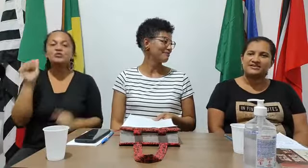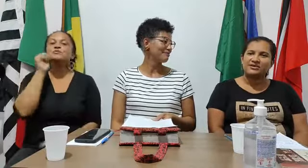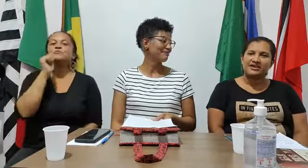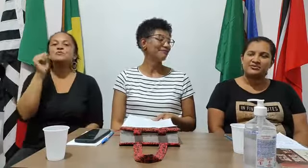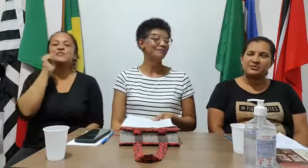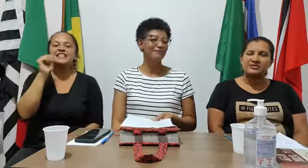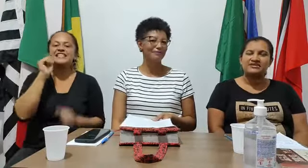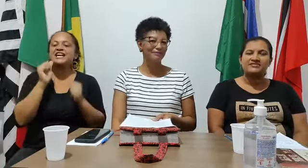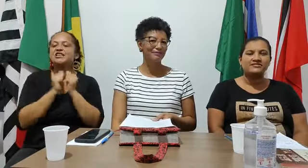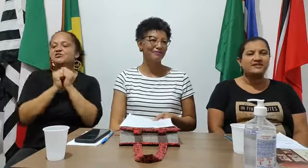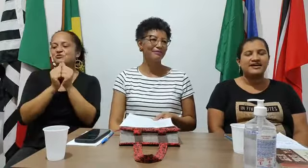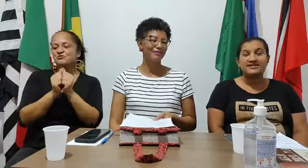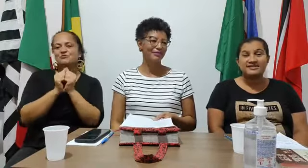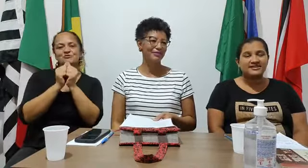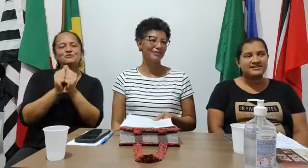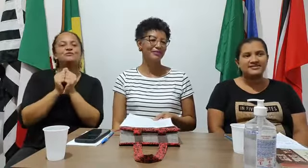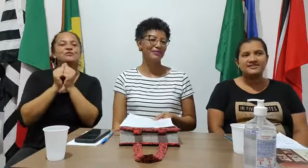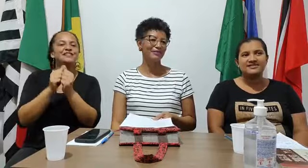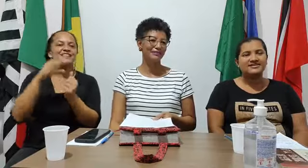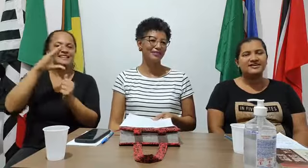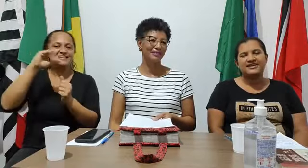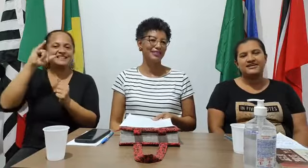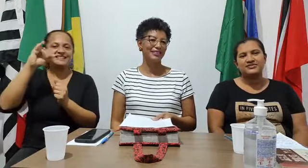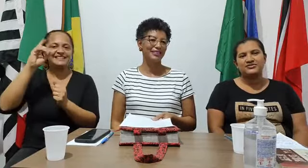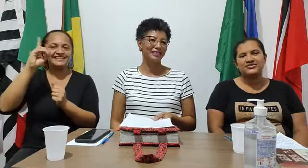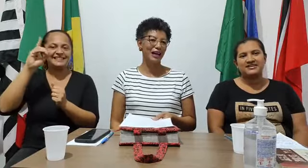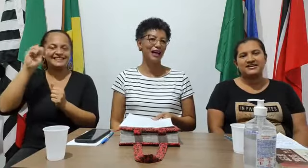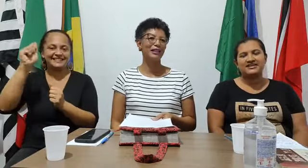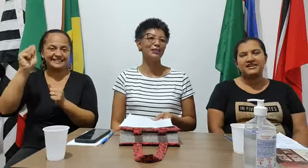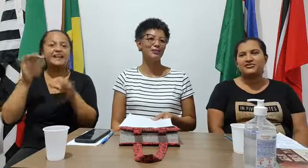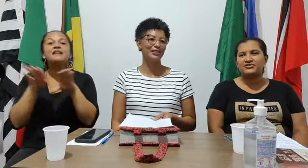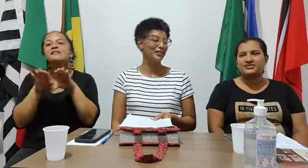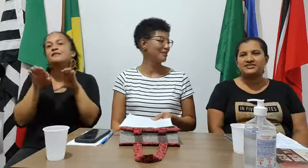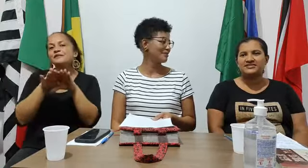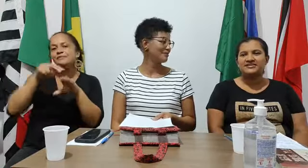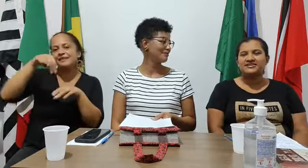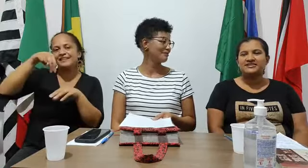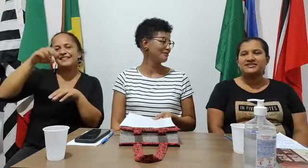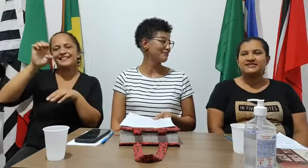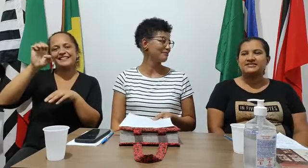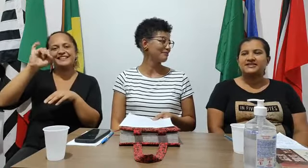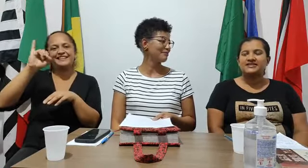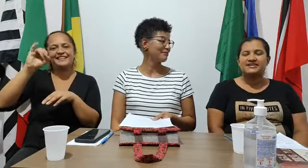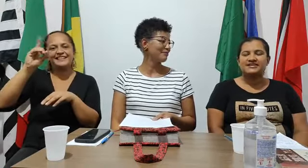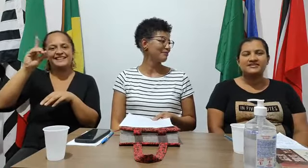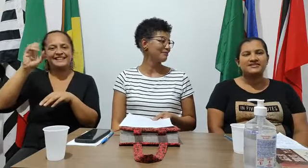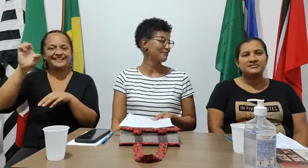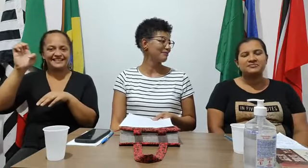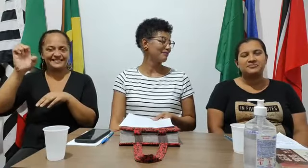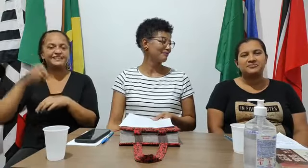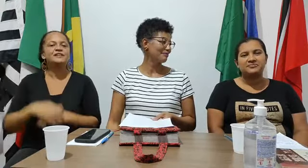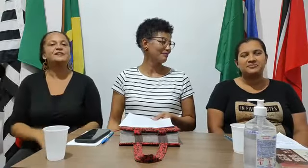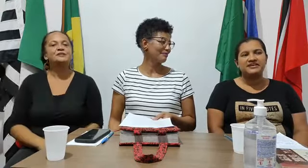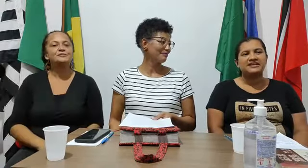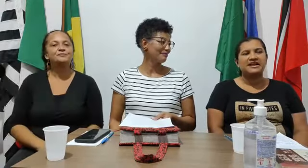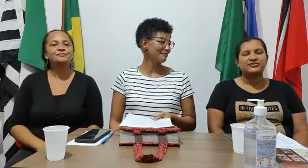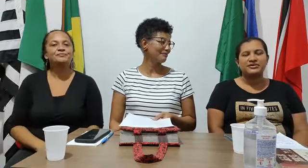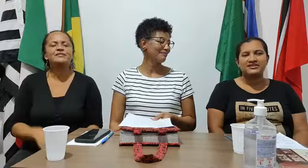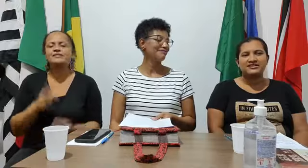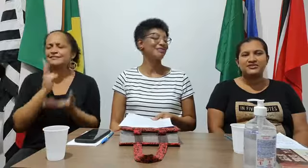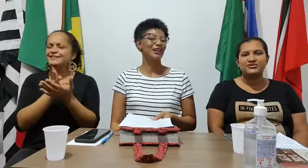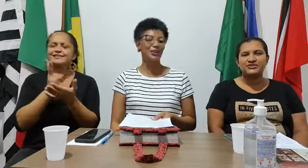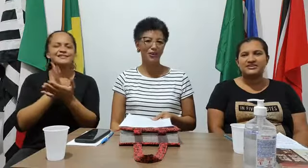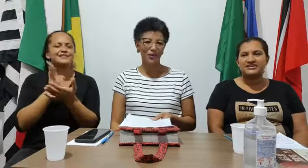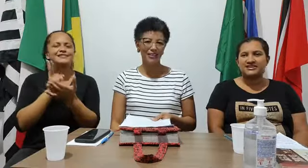ali lado a lado comigo é a Cida e a Neide, né? Neidinha, que tem ali trilhado